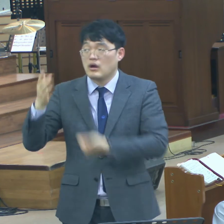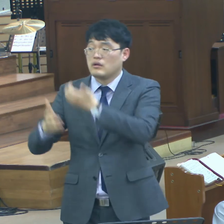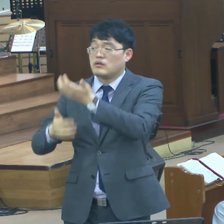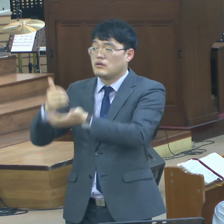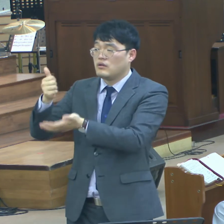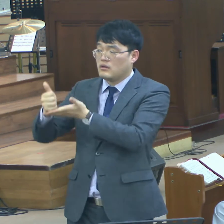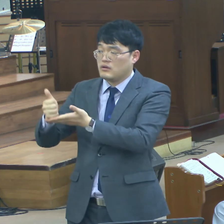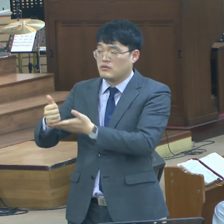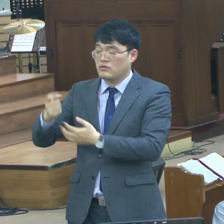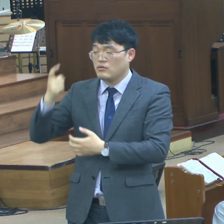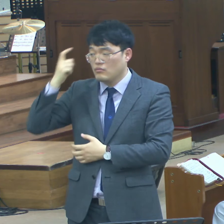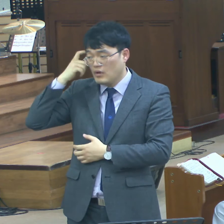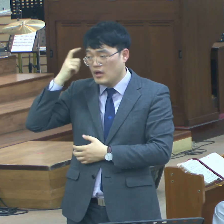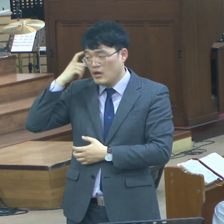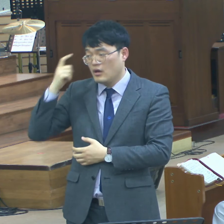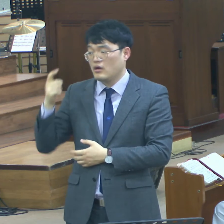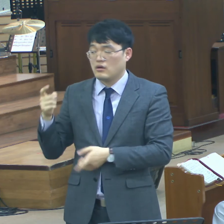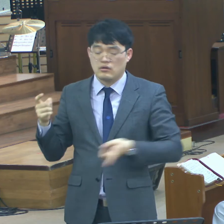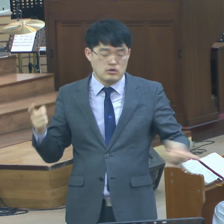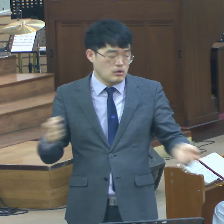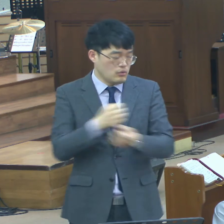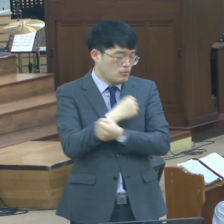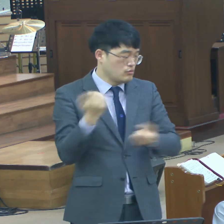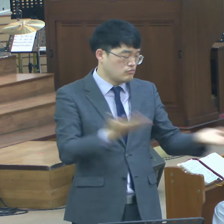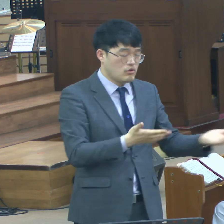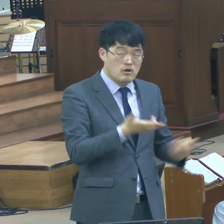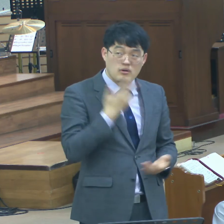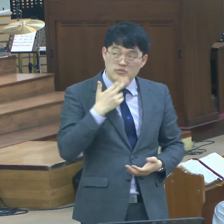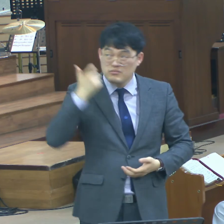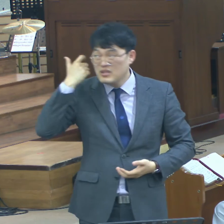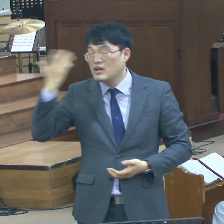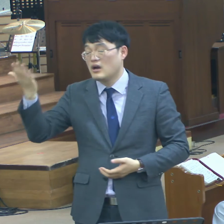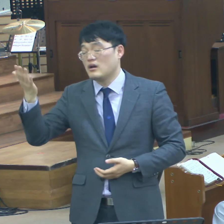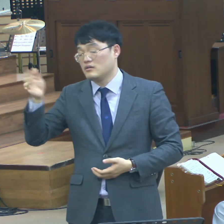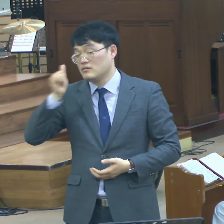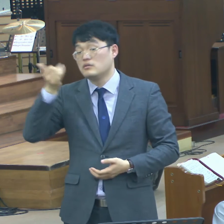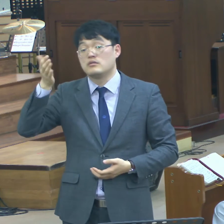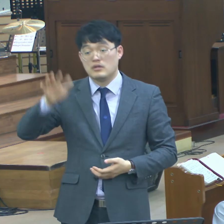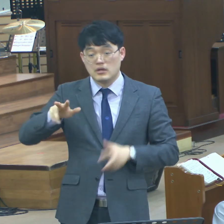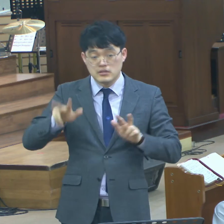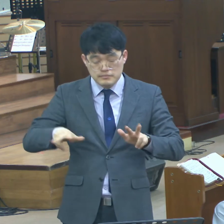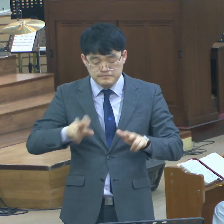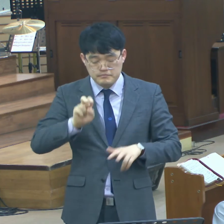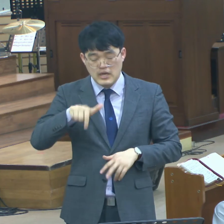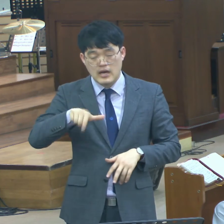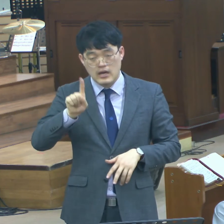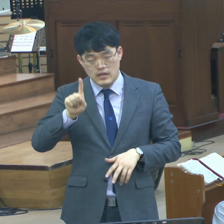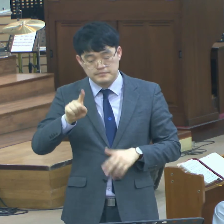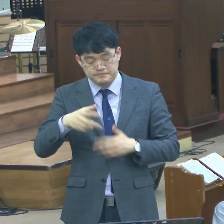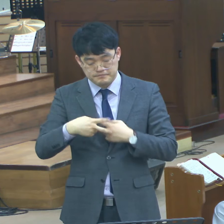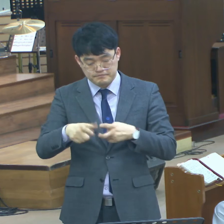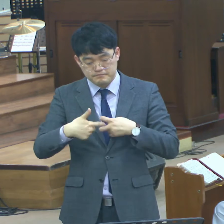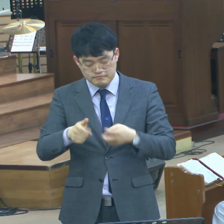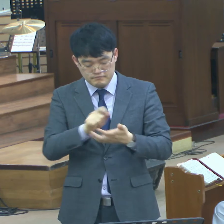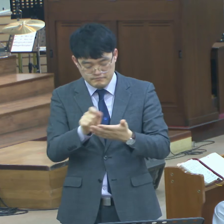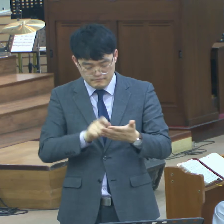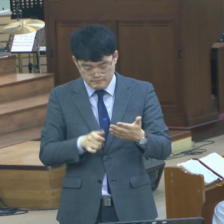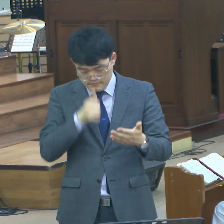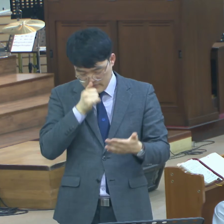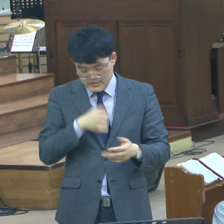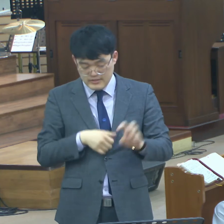분이 계실 수도 있어요. 그러나 마가복음의 이 시점은 AD 30년경이고